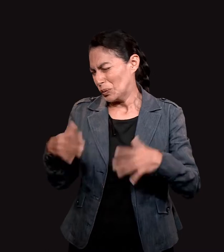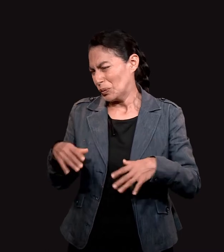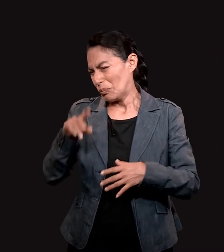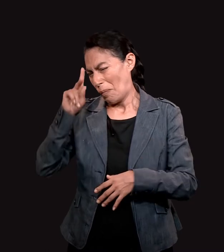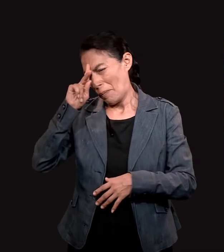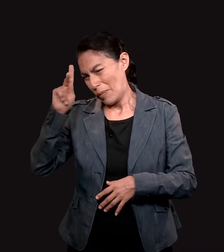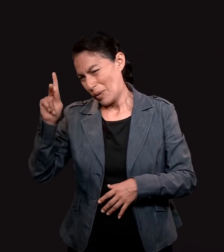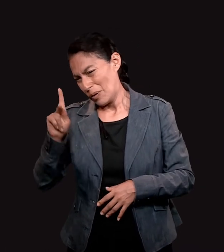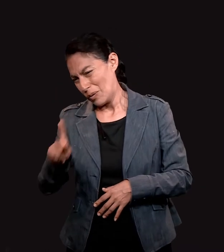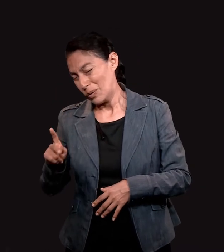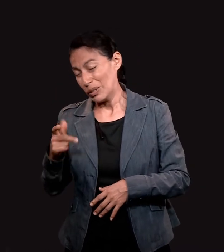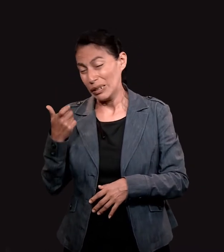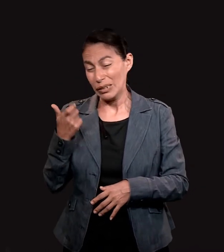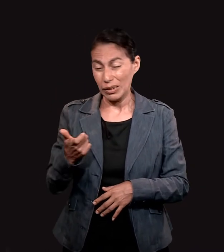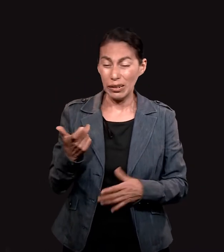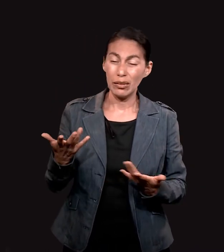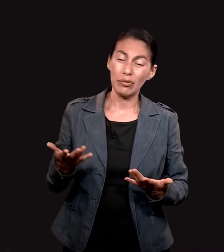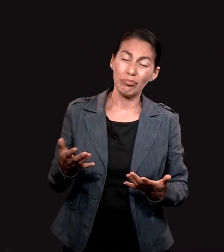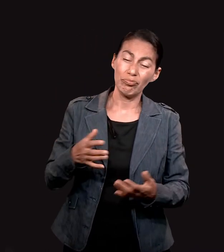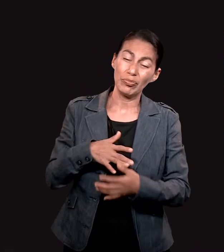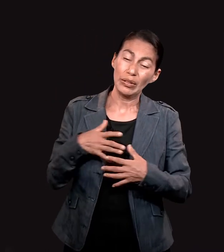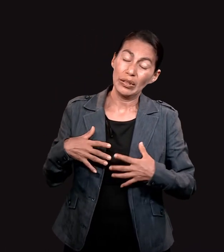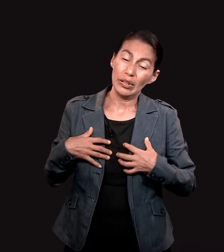momentos bien complicados,